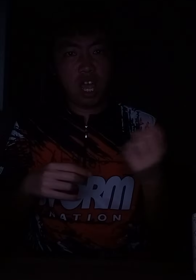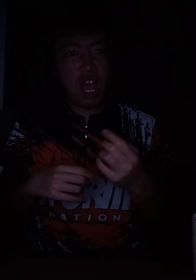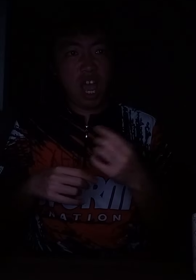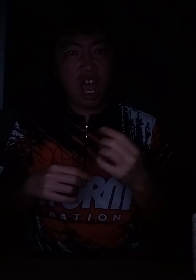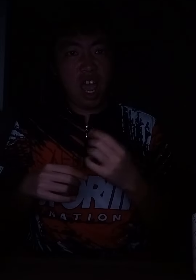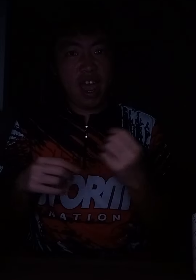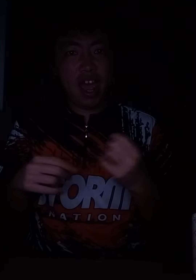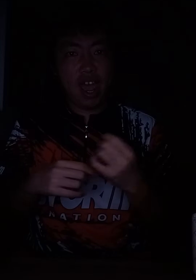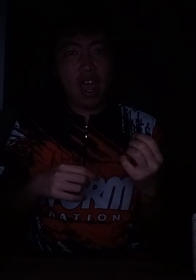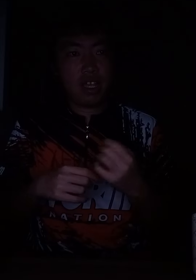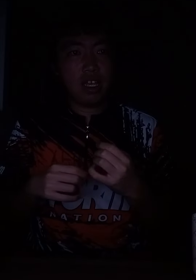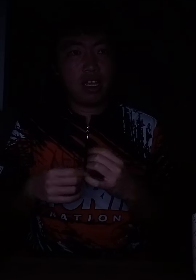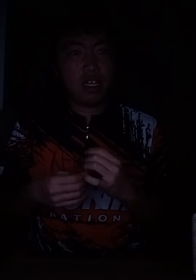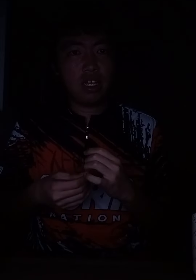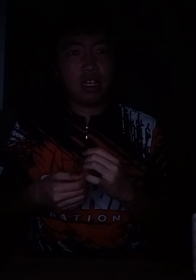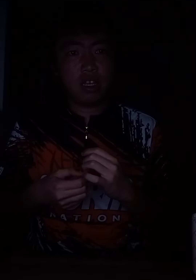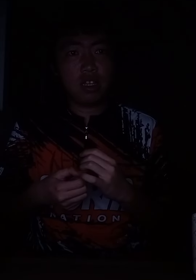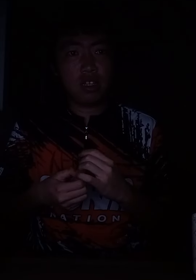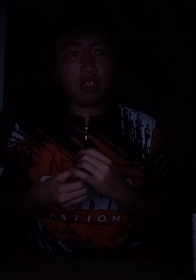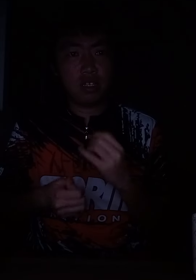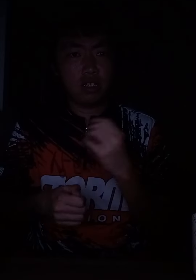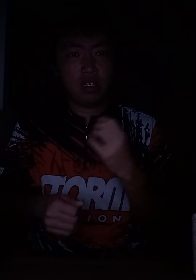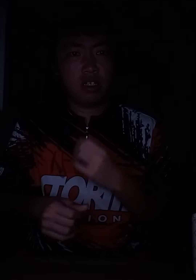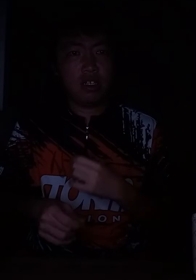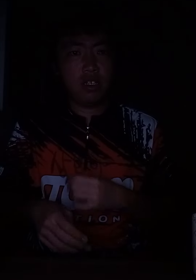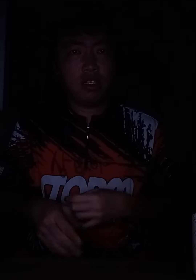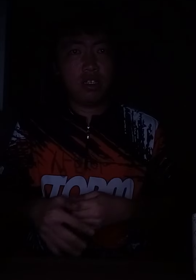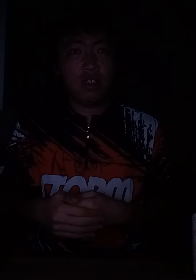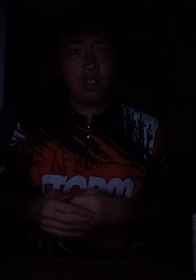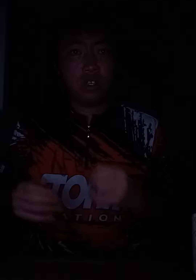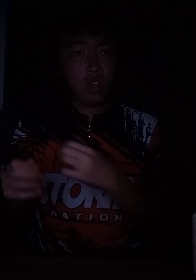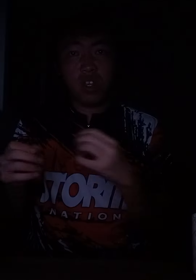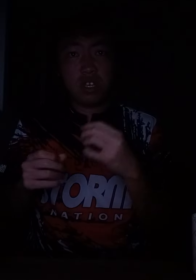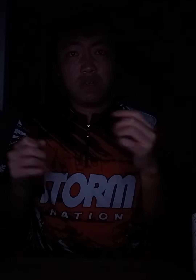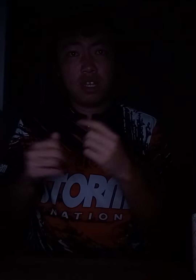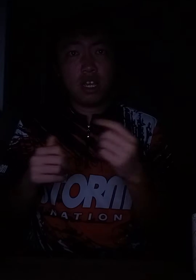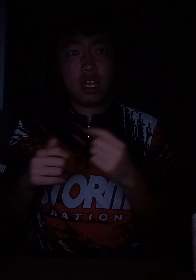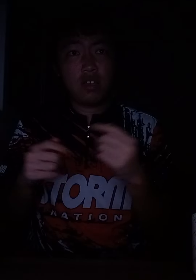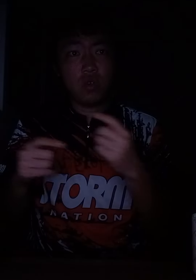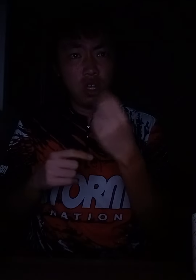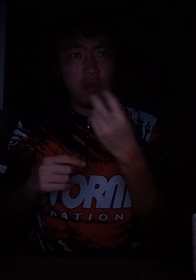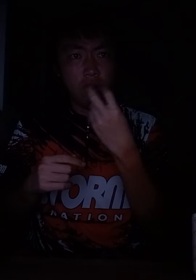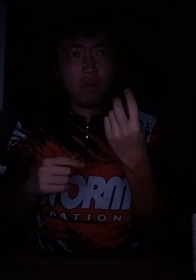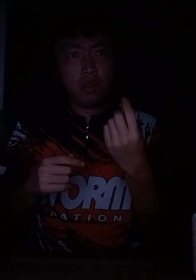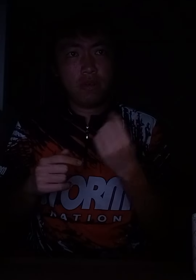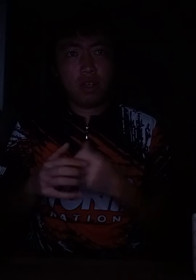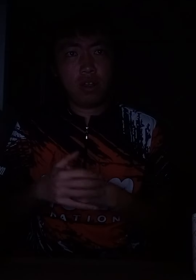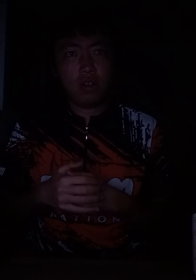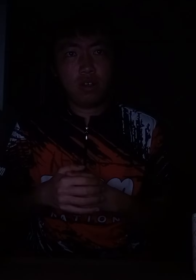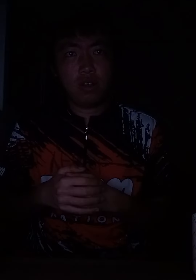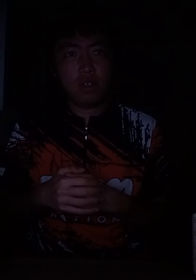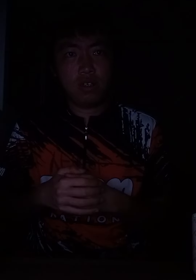안 내리잖아. 내가 뭐 했냐고 그러니까. 옆에서 말리는 시민에게 욕설을 쏟아냅니다.